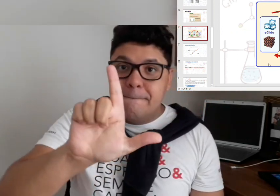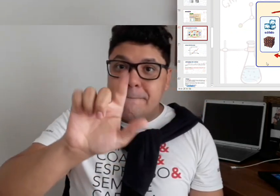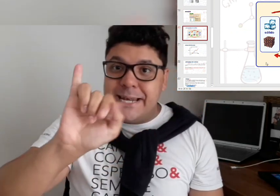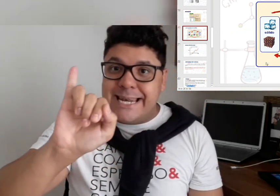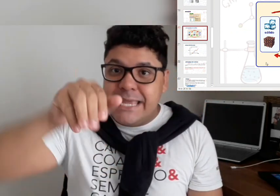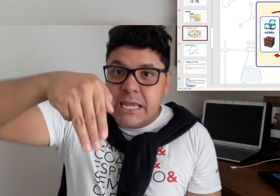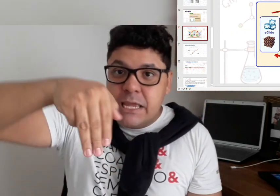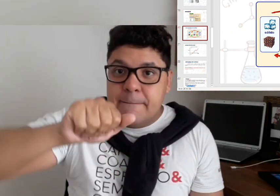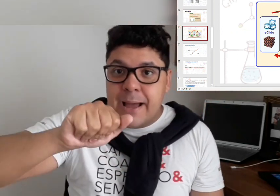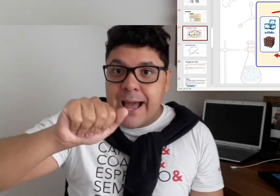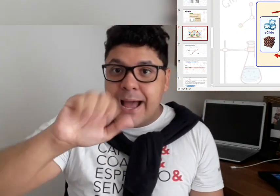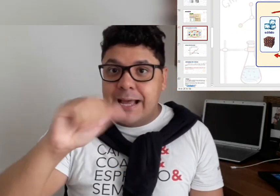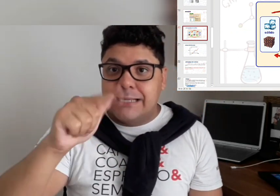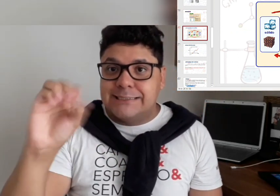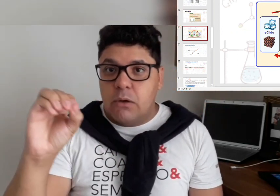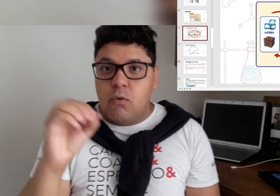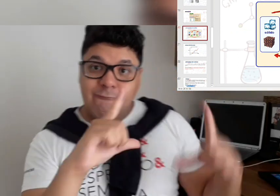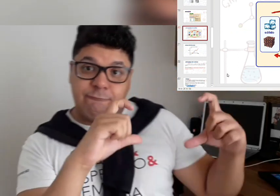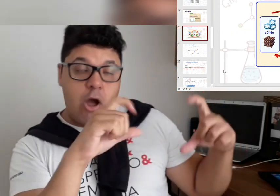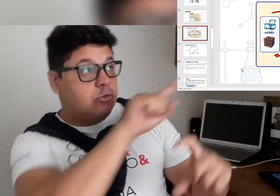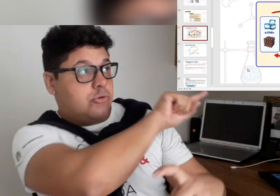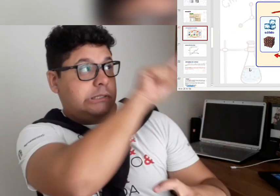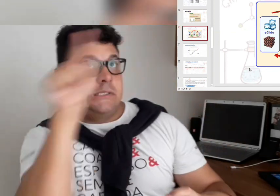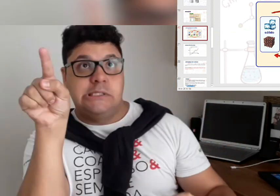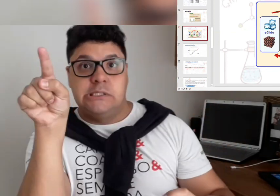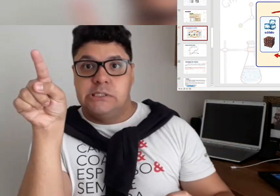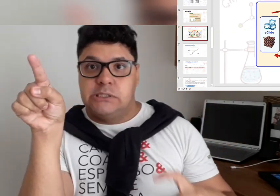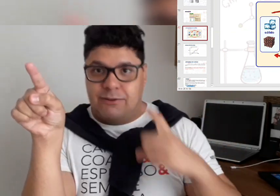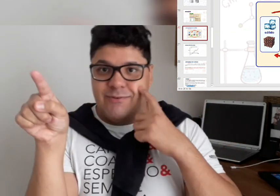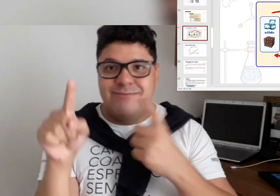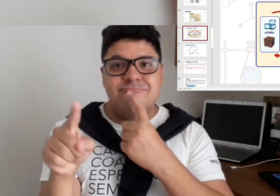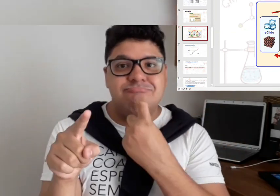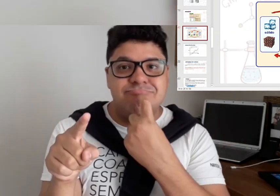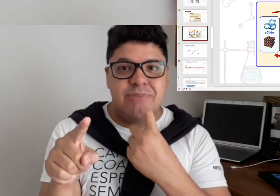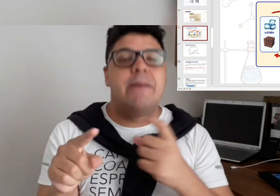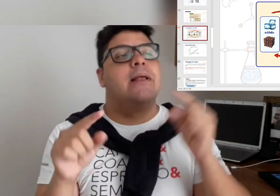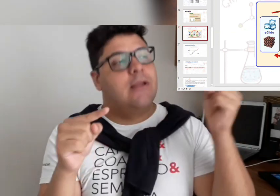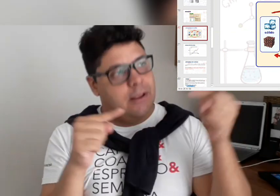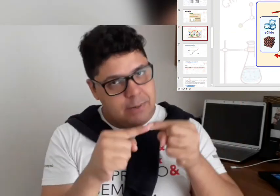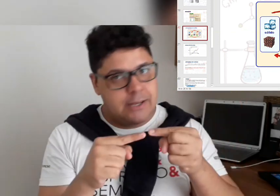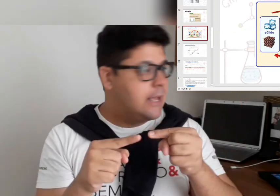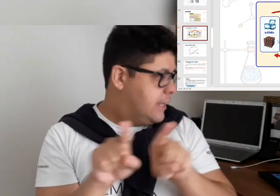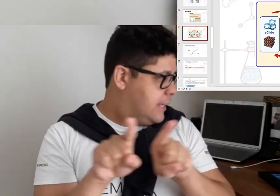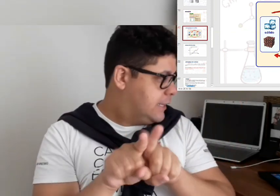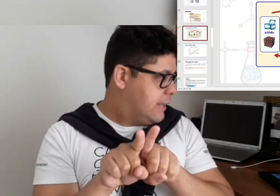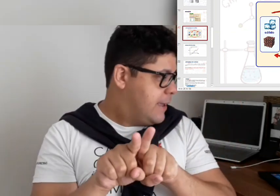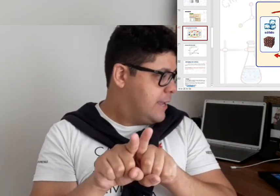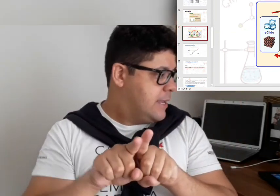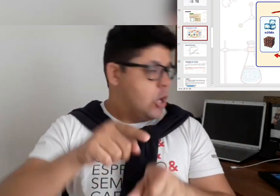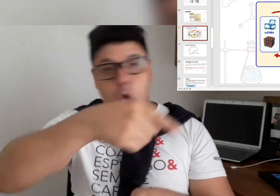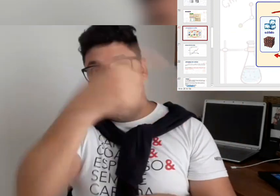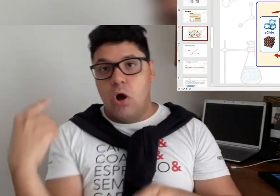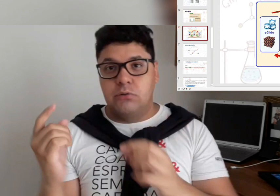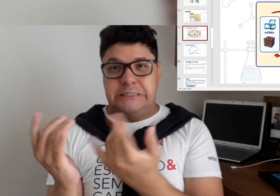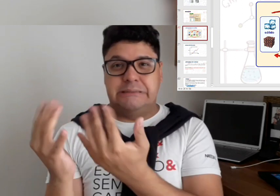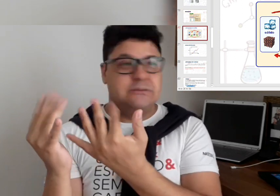sublimação inversa é quando passa do gasoso para o sólido direto, tá? Então, cada mudança de estado tem um nome.